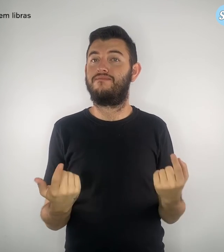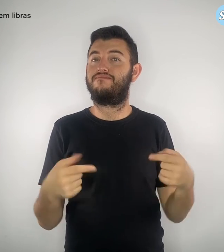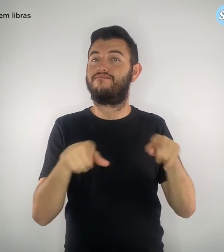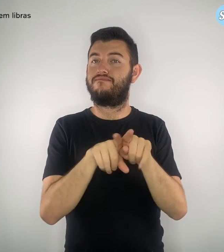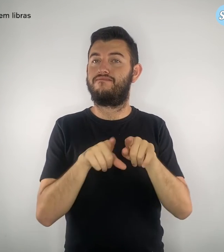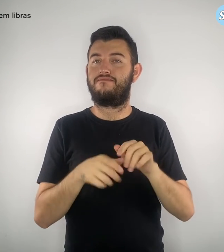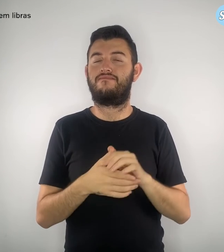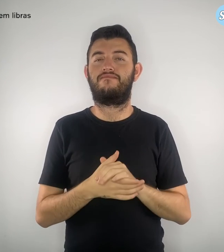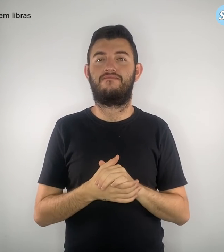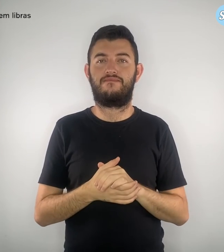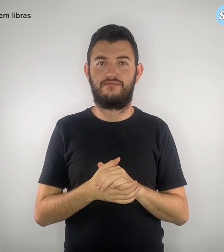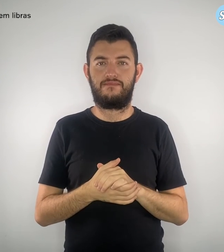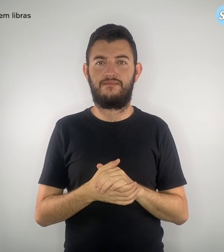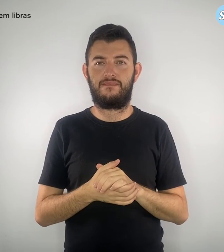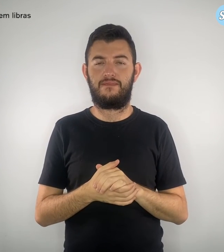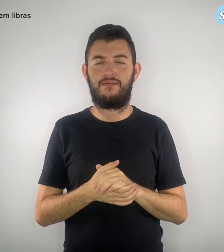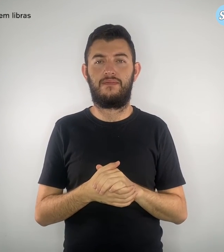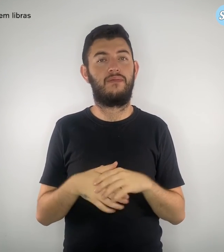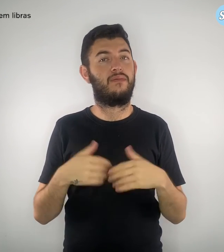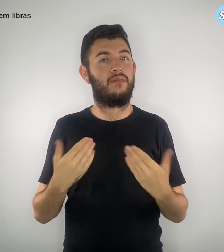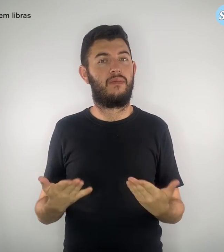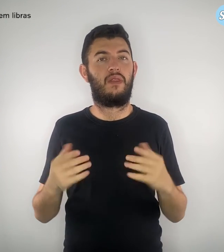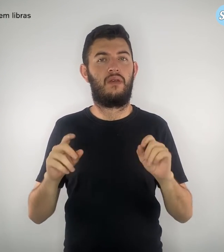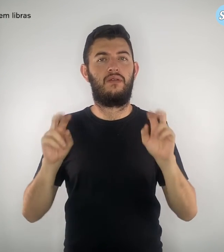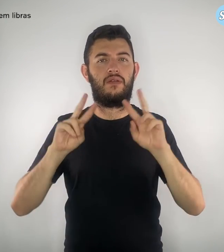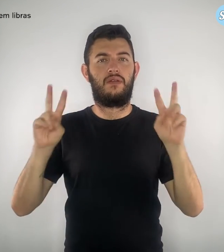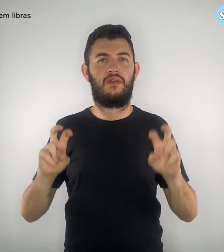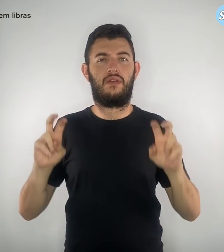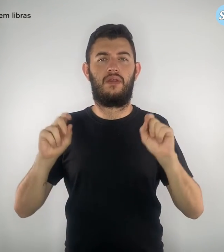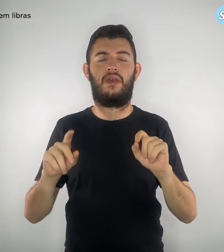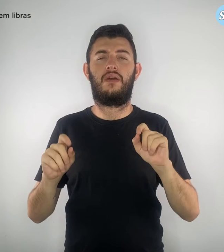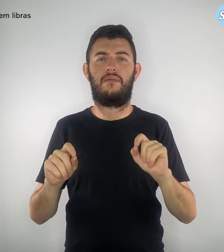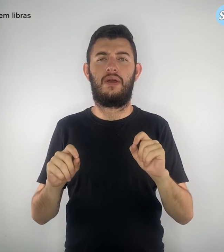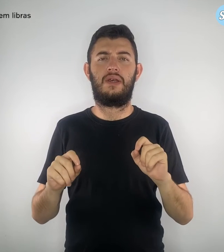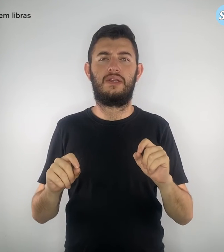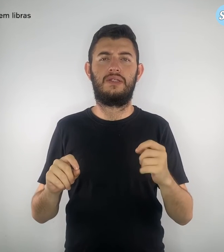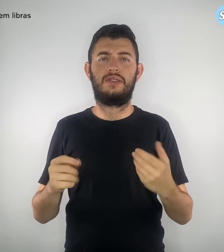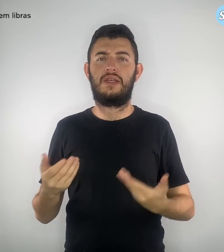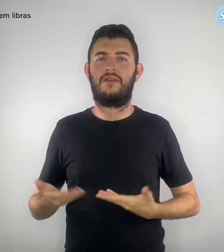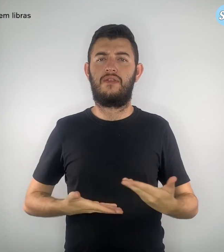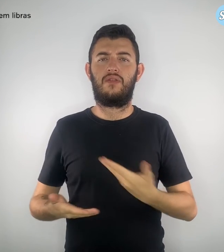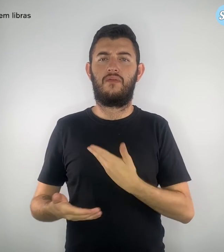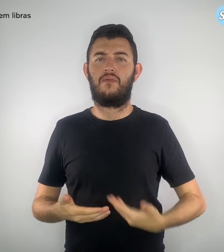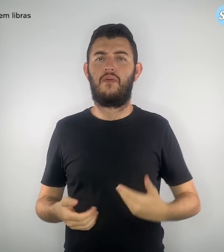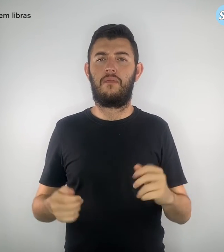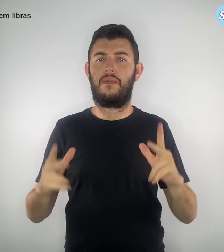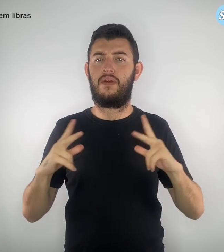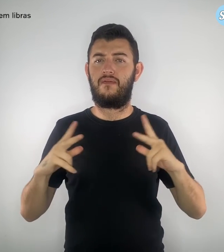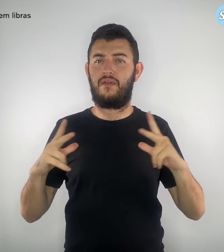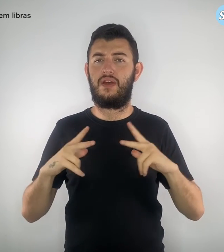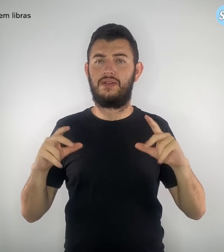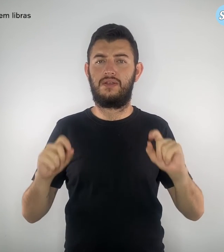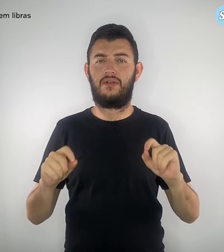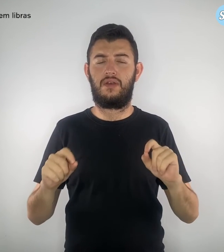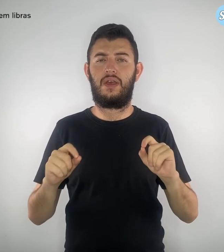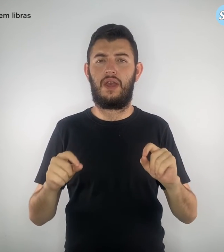Série. A matéria sobre a privatização do serviço público é a segunda da série Por que